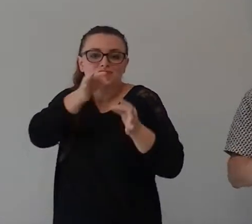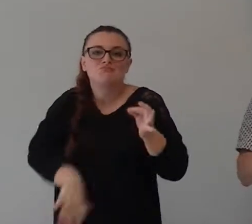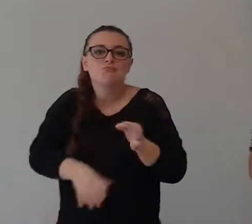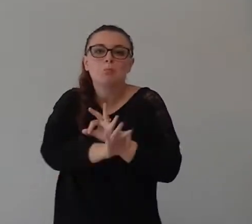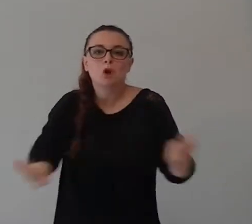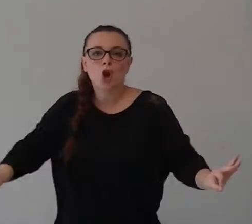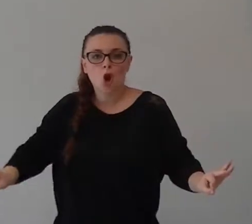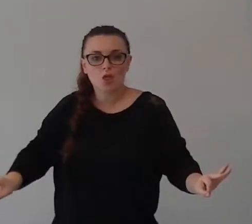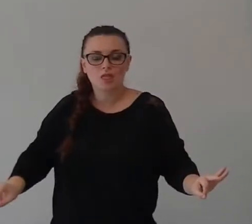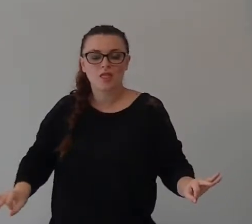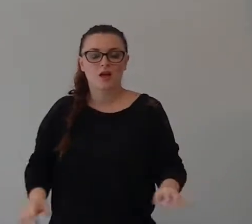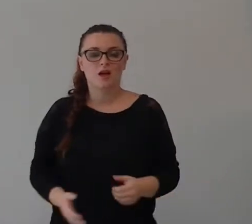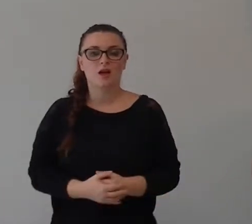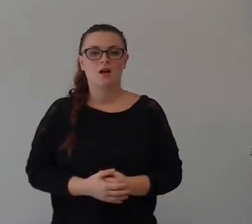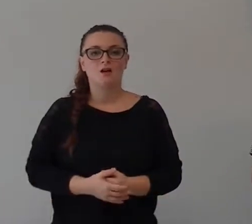ha portato fino a qua,